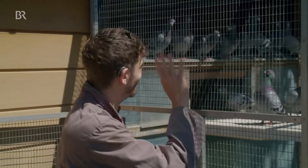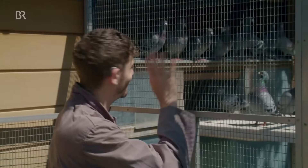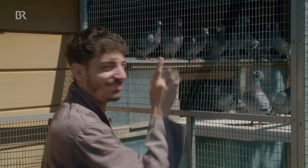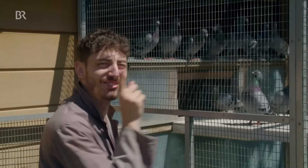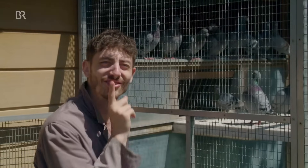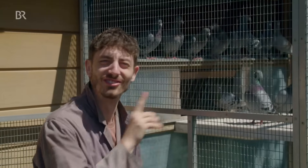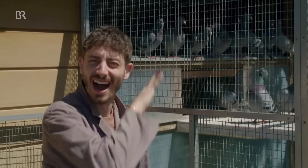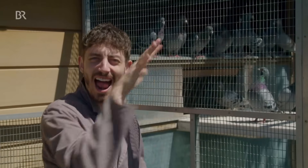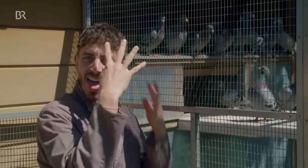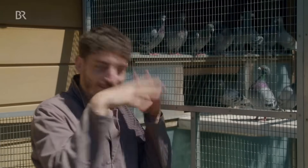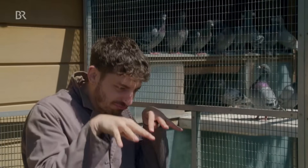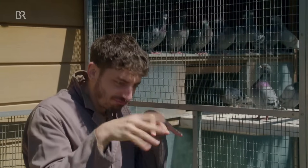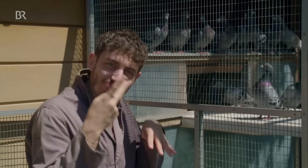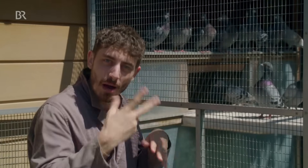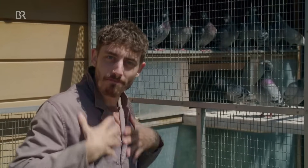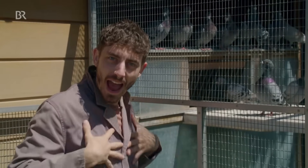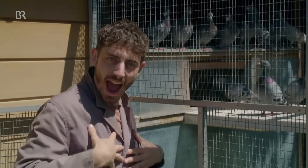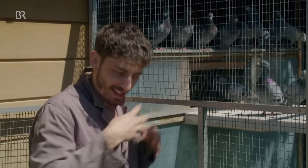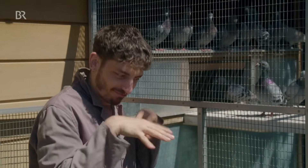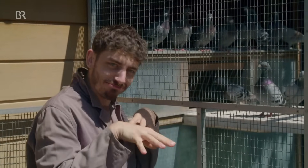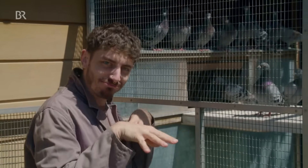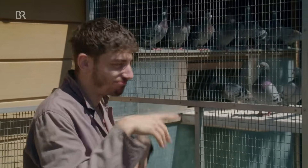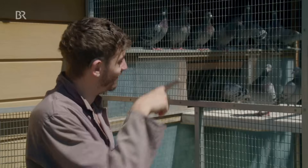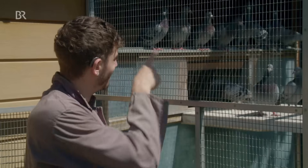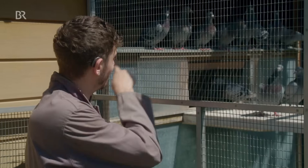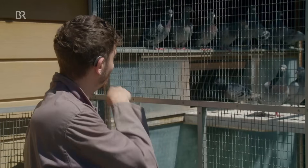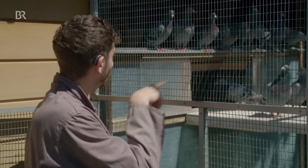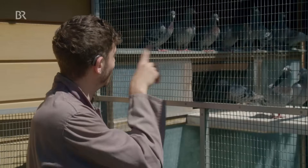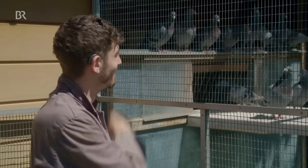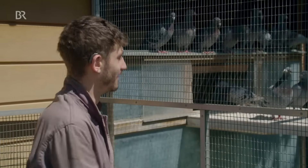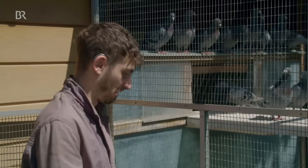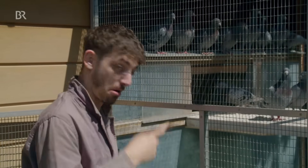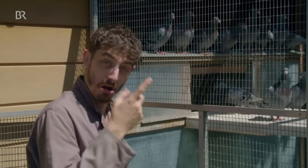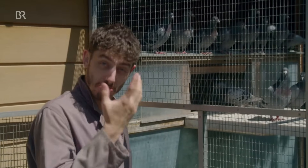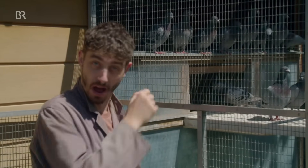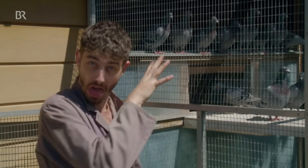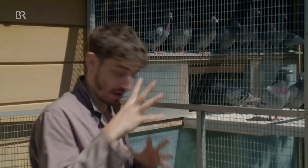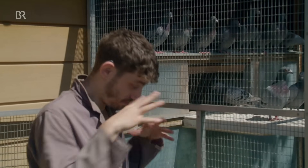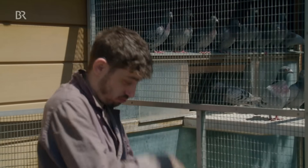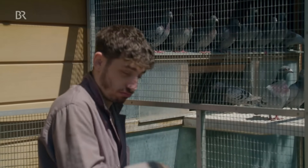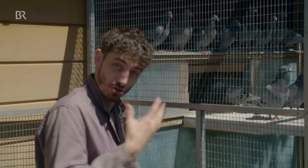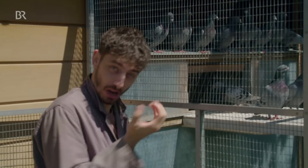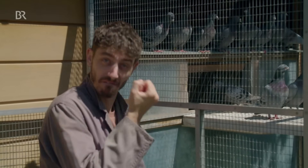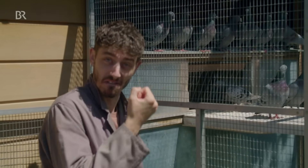Hallo. Süß, wie sie alle aufs Wasser starren und sich aufs Baden freuen. Mal schauen, ob sie es schaffen, da alle zusammen reinzugehen.